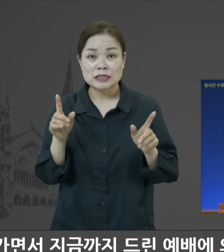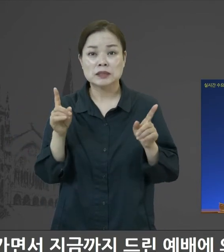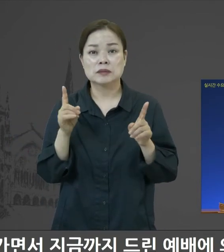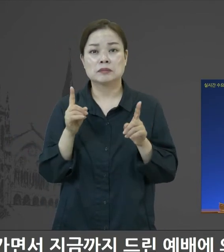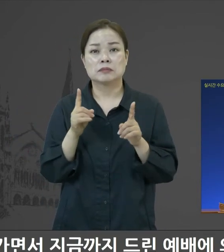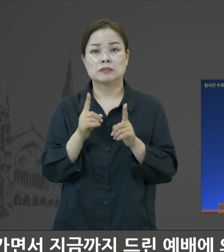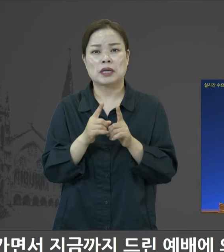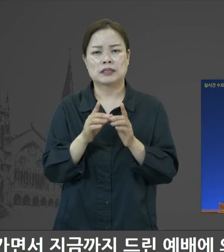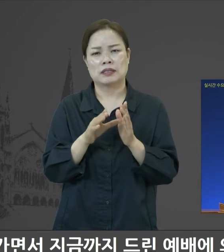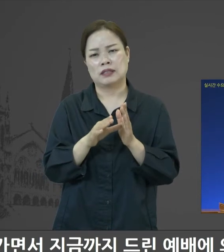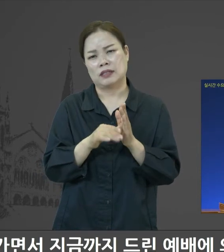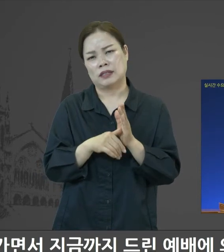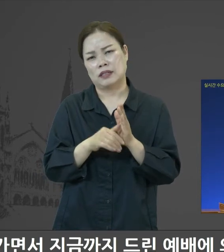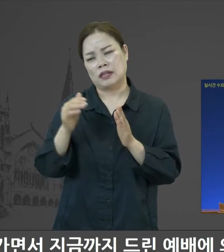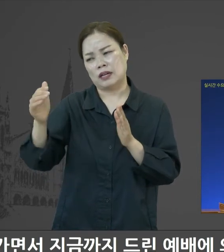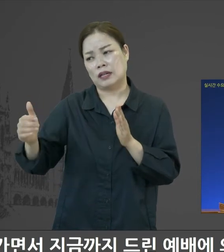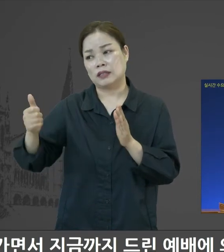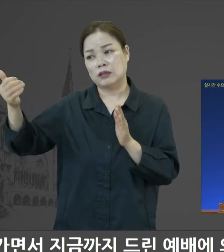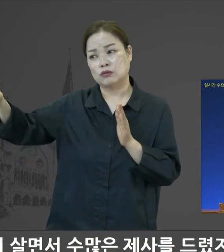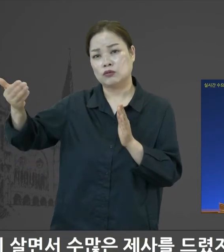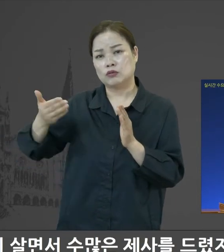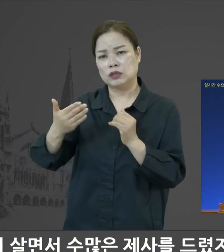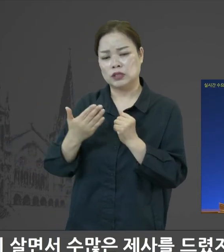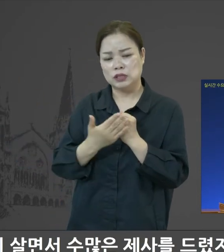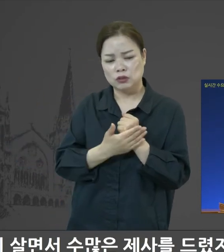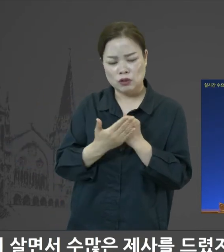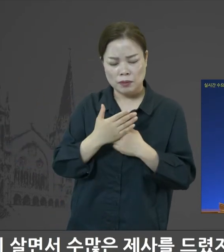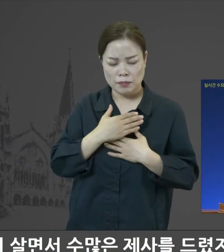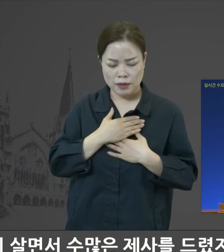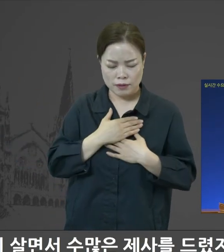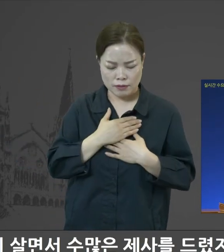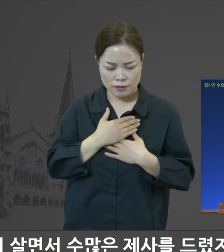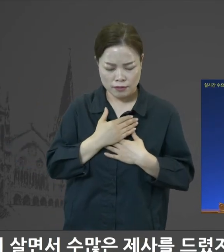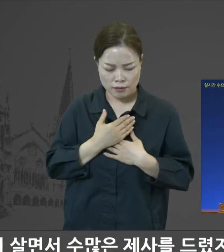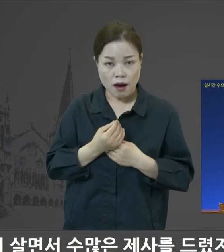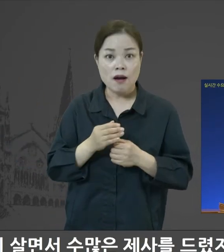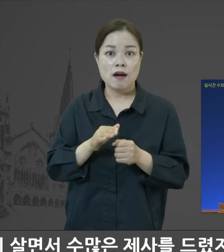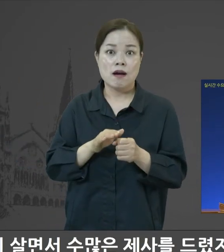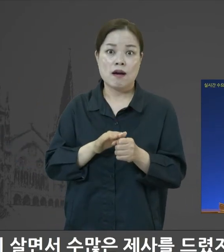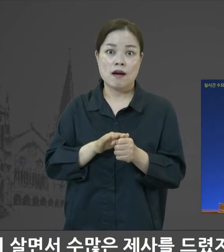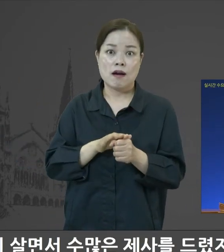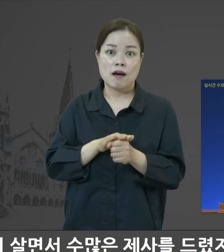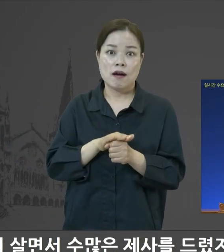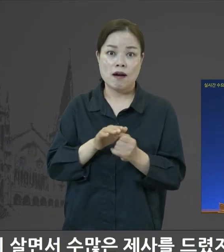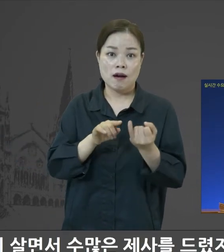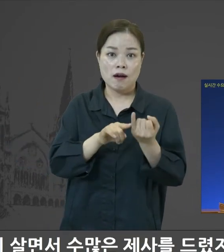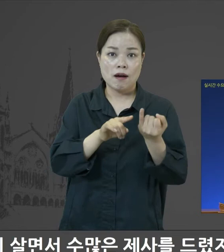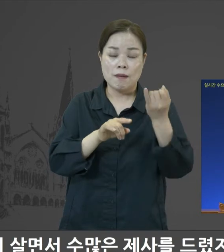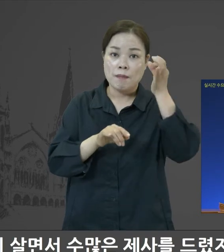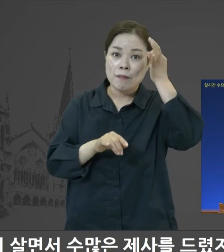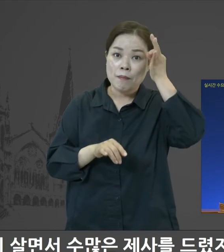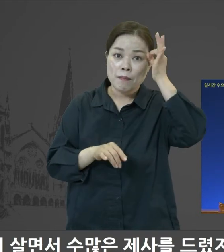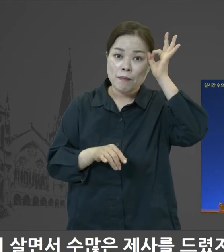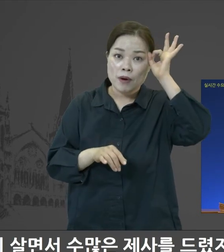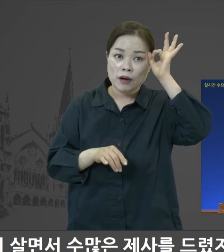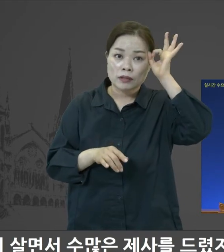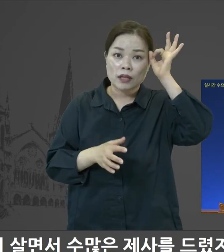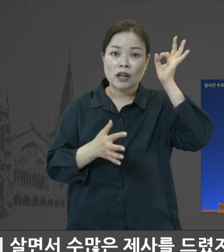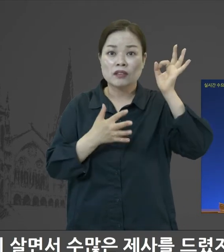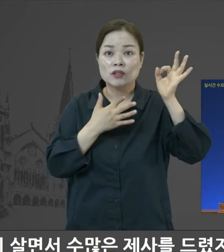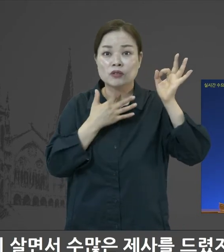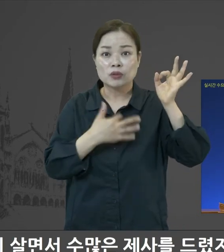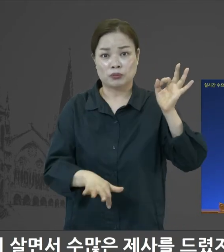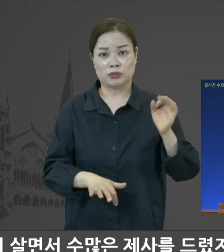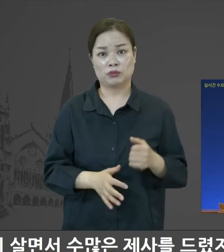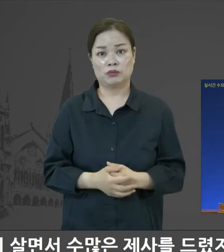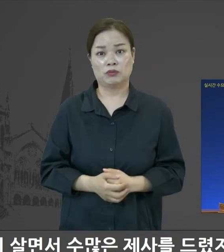이때와 같이 하나님이 주시는 위로와 평안과 사랑을 그녀가 느꼈던 적이 없었기